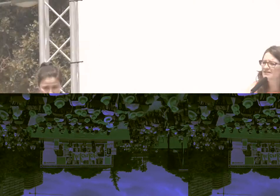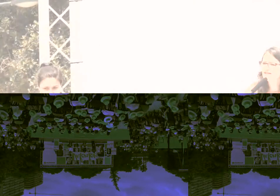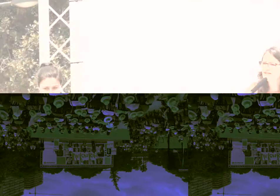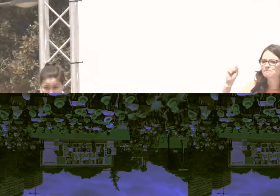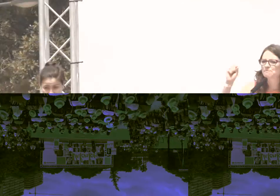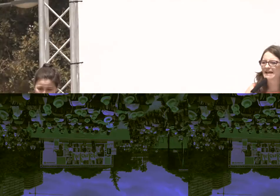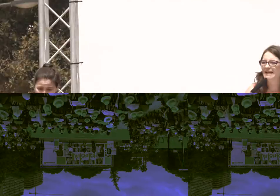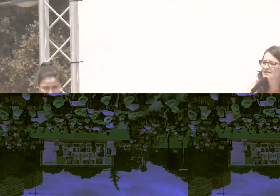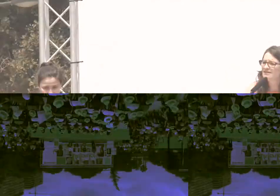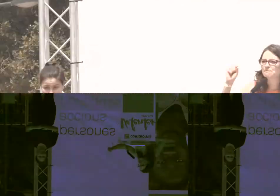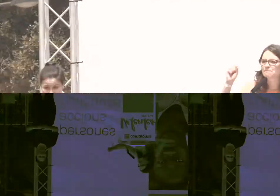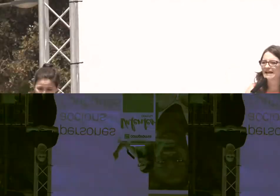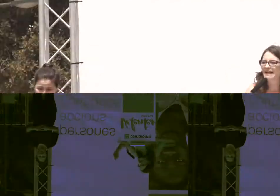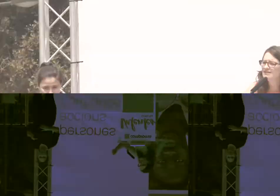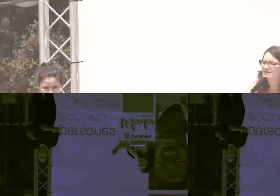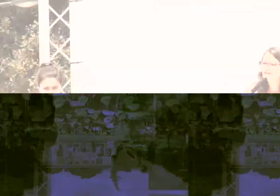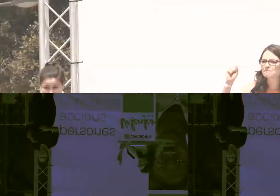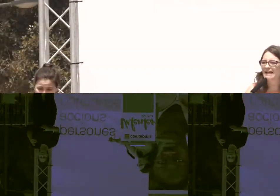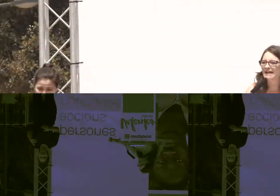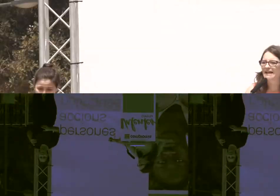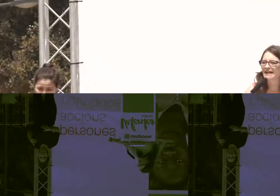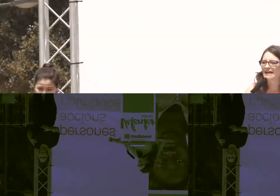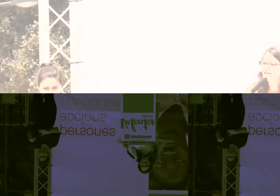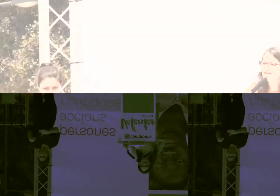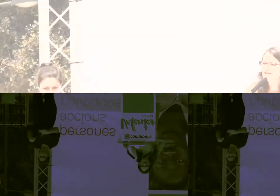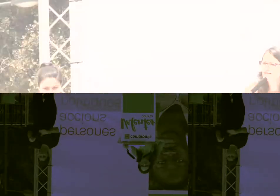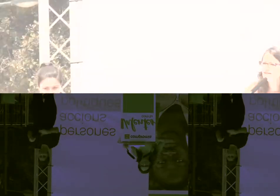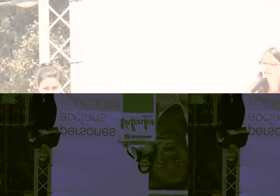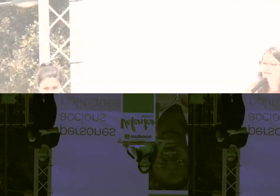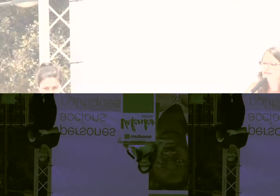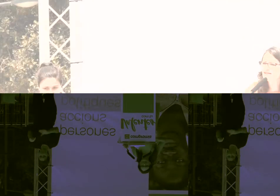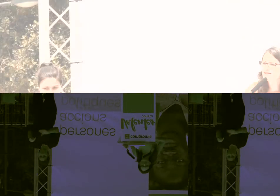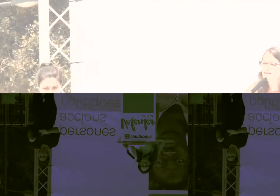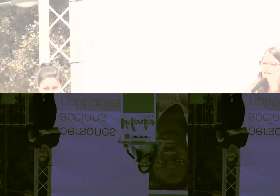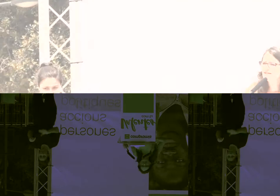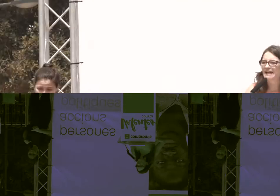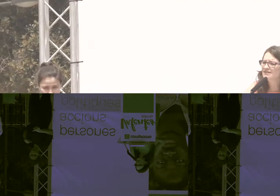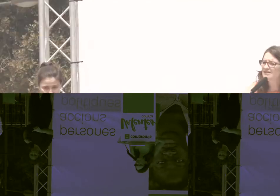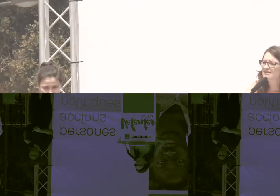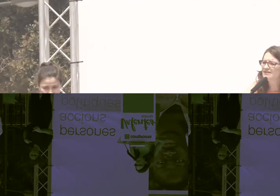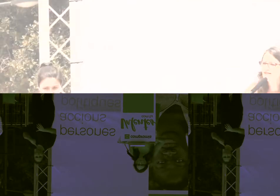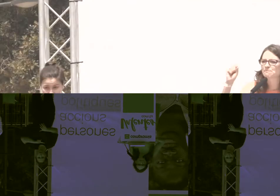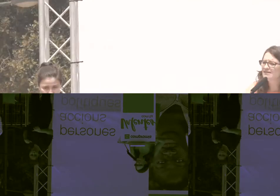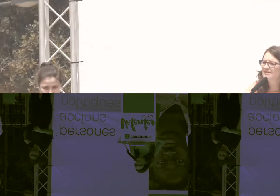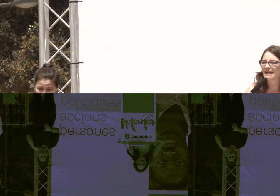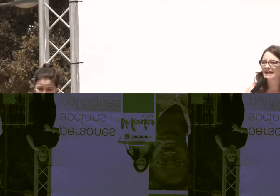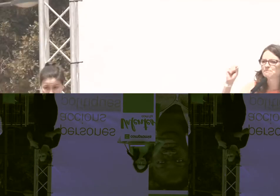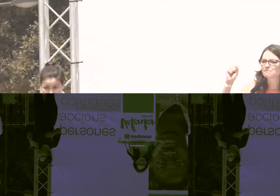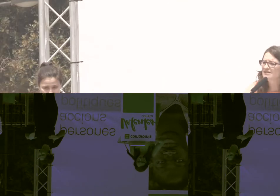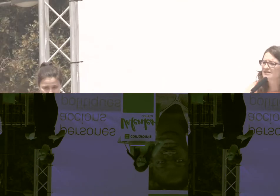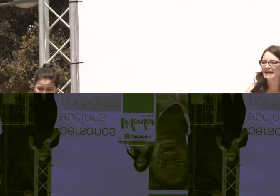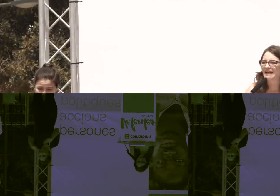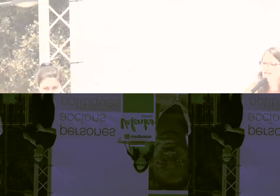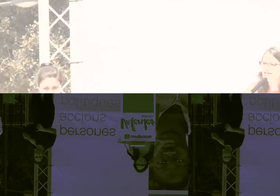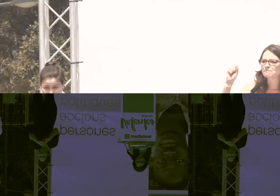I darrere aniran la resta de departaments privatitzats, perquè nosaltres vam dir prou de fer negoci en la